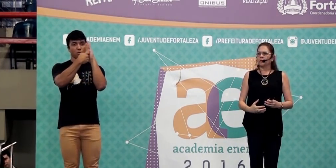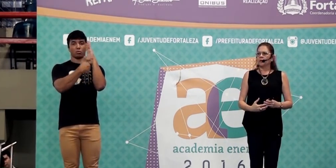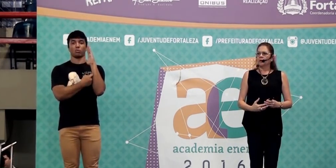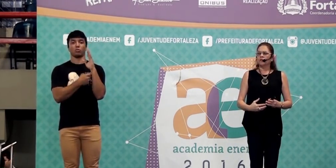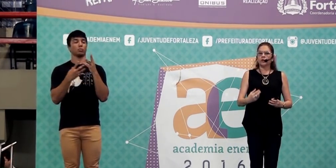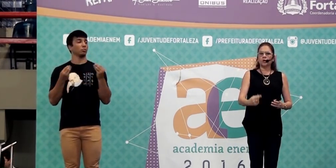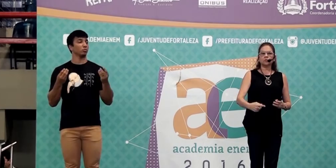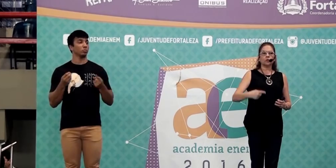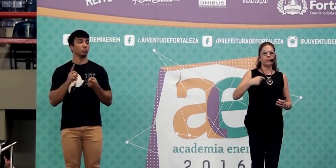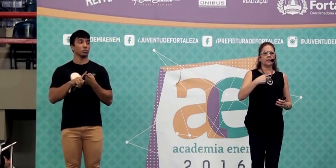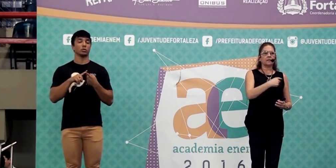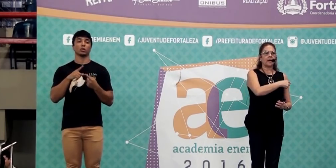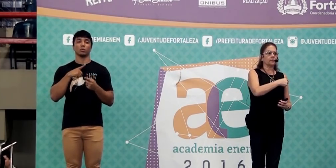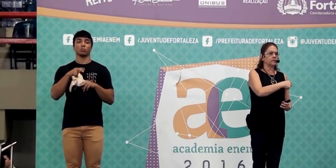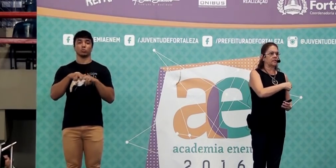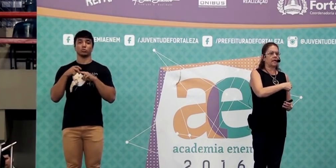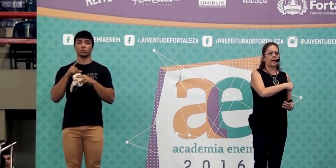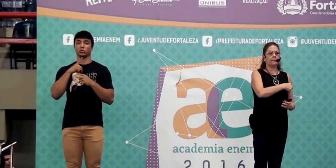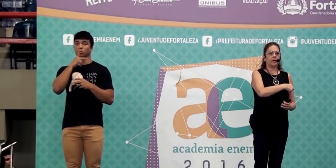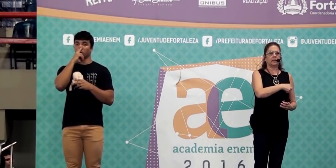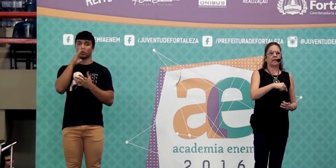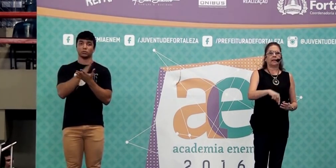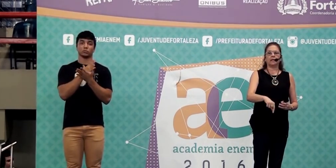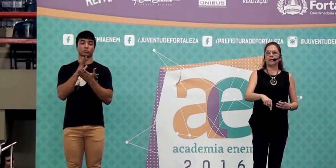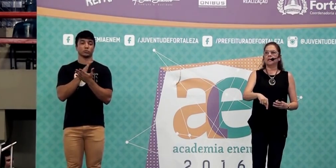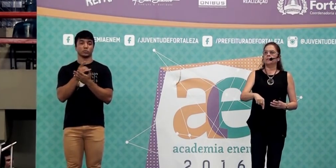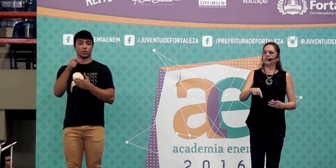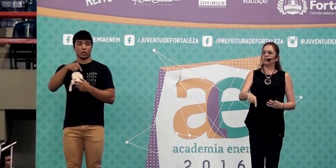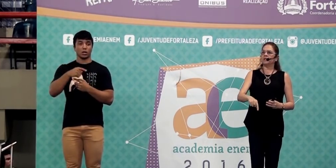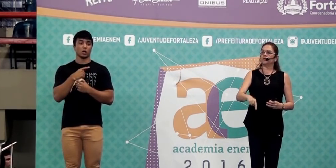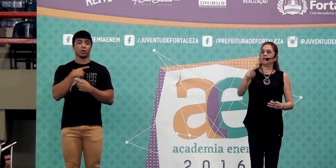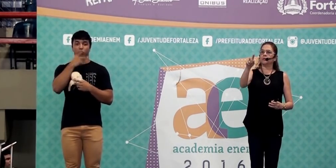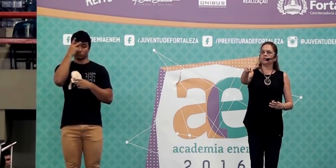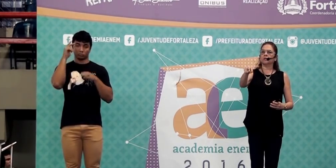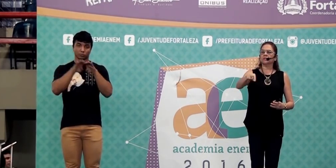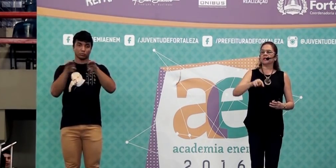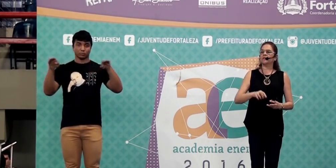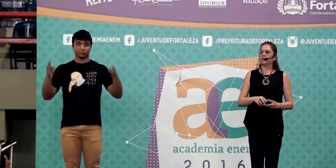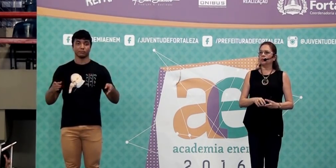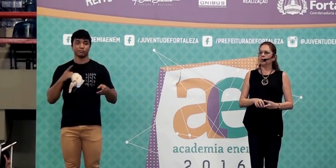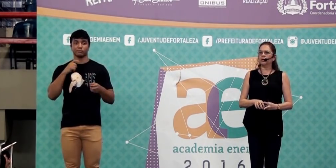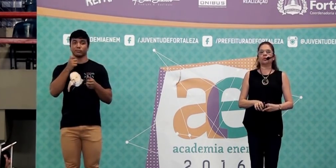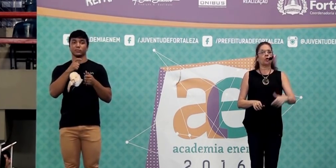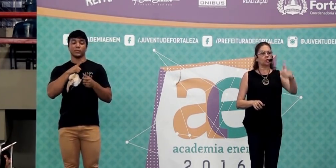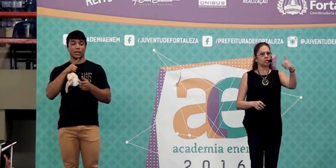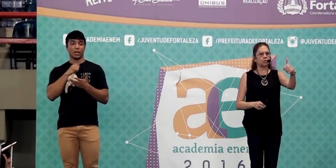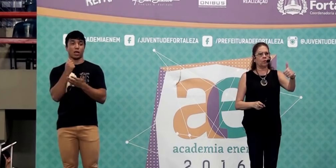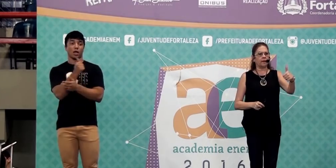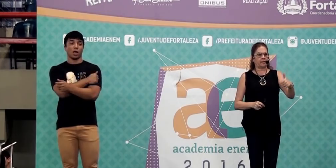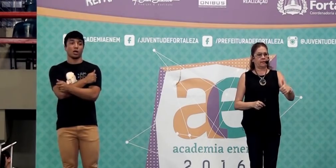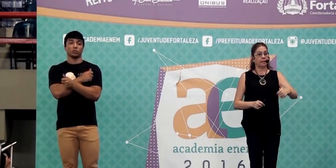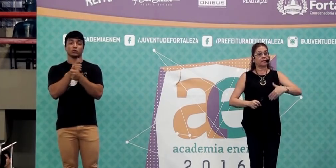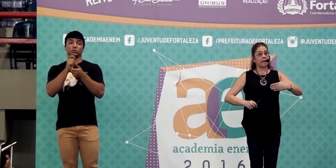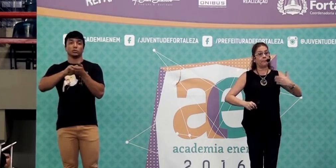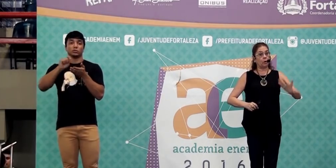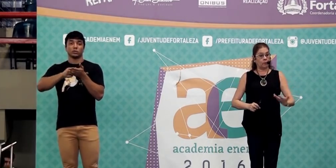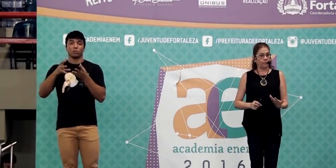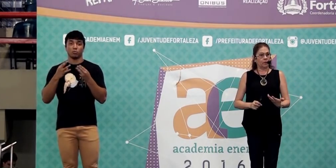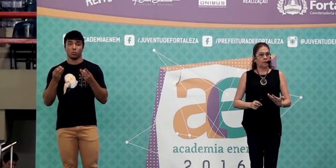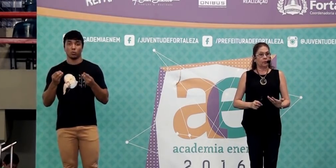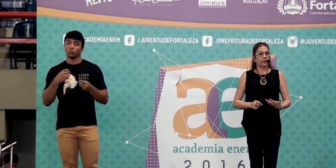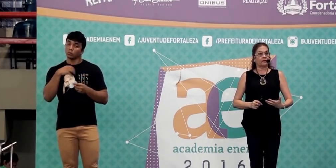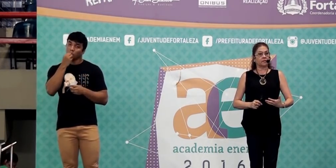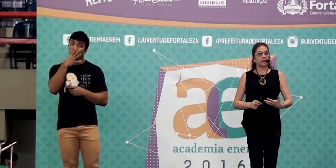bem. Foi outro comentário que a banca daqui me disse, os alunos estão escrevendo muito, continuem, isso é